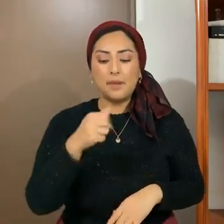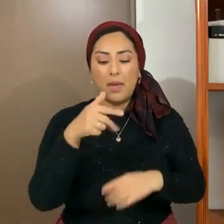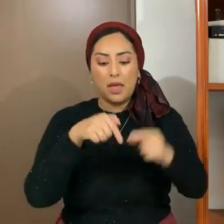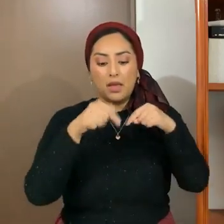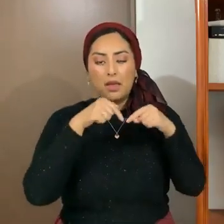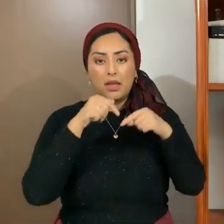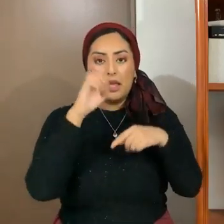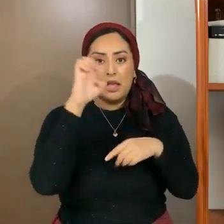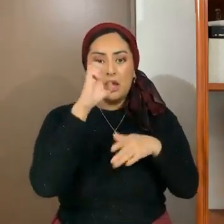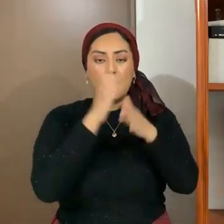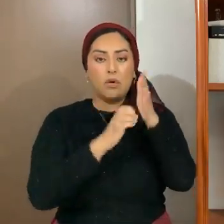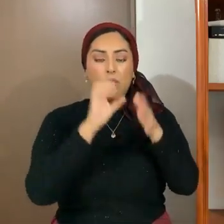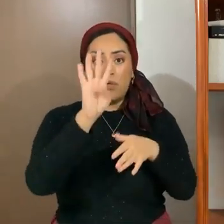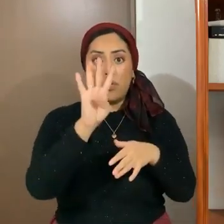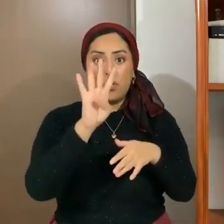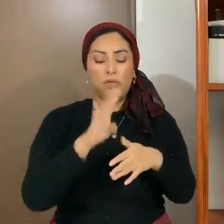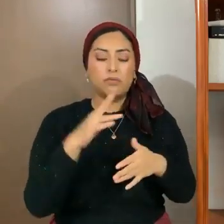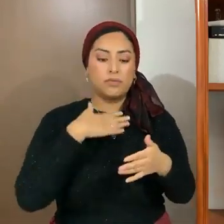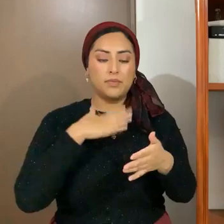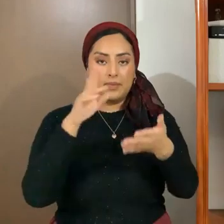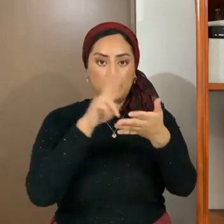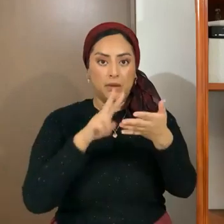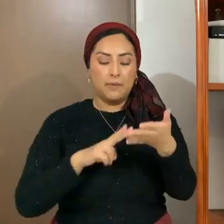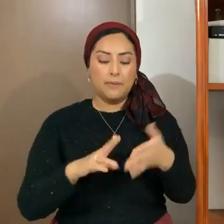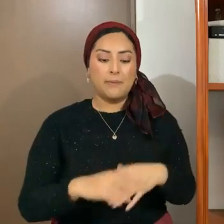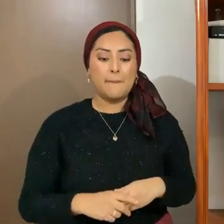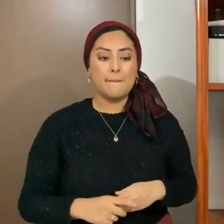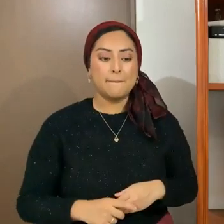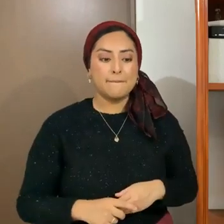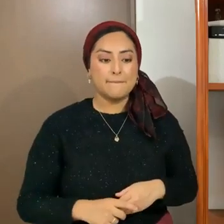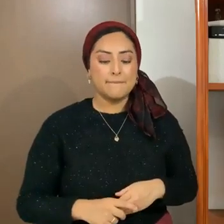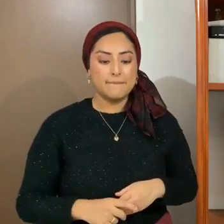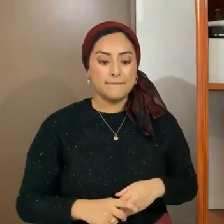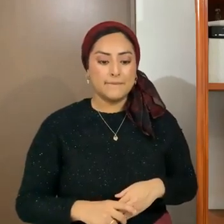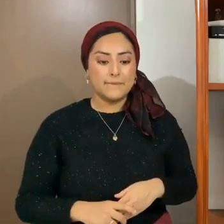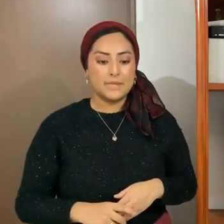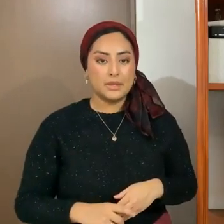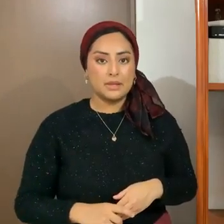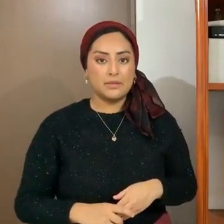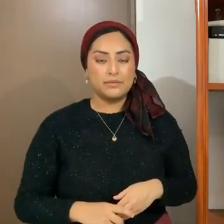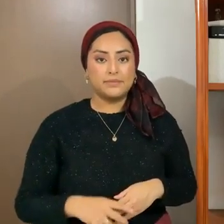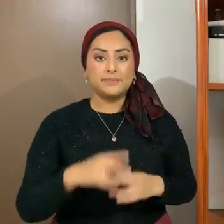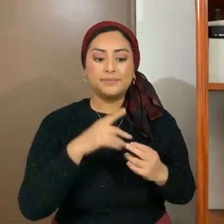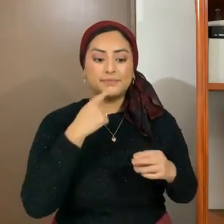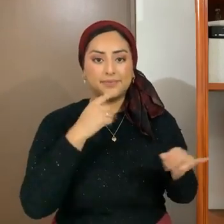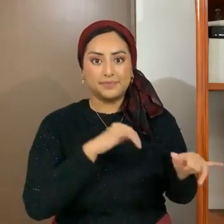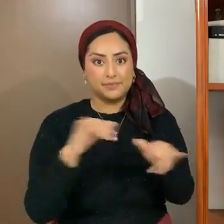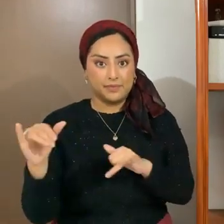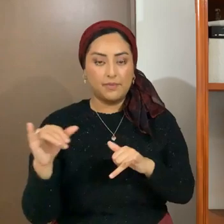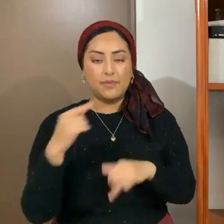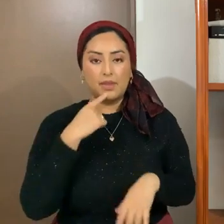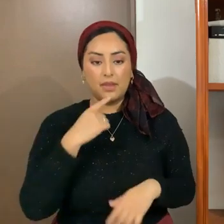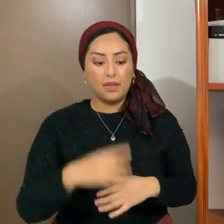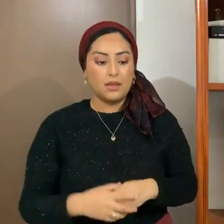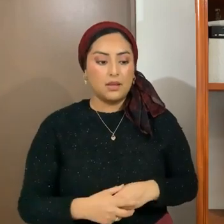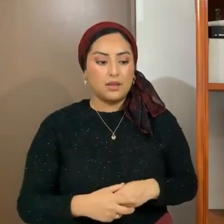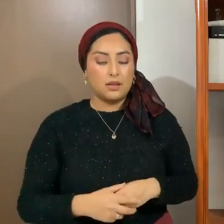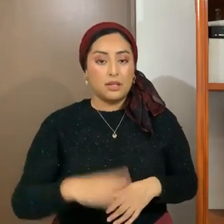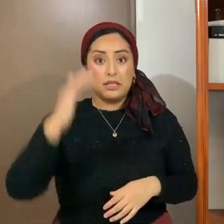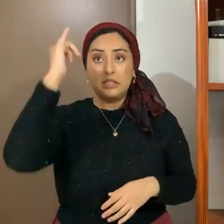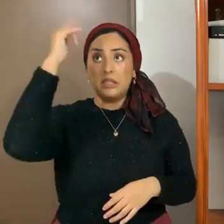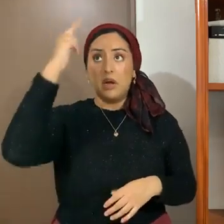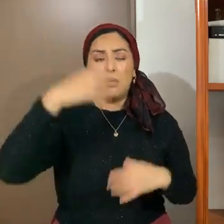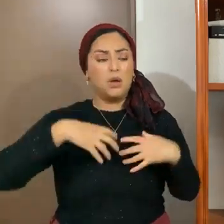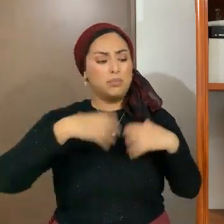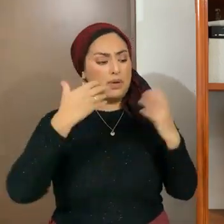a Éxodo 4, si gustan yo se los leo, o si tienen un papelito, en las dos, le dice lo mismo a Moisés. Entonces